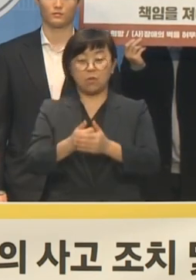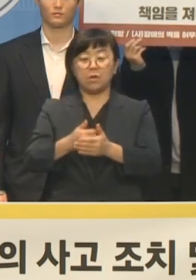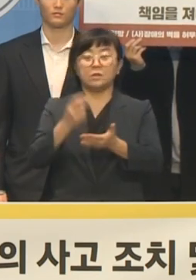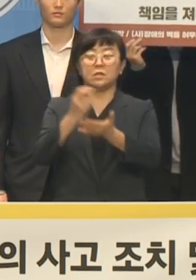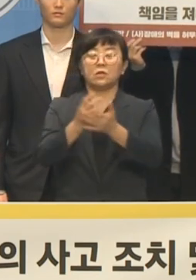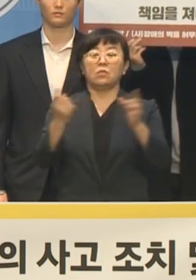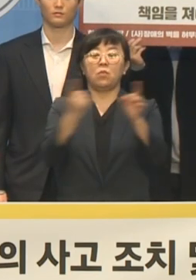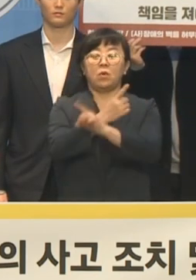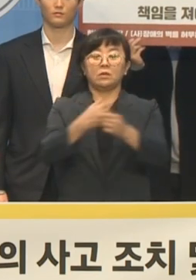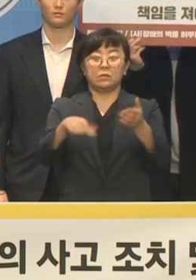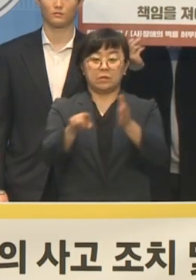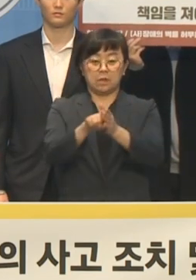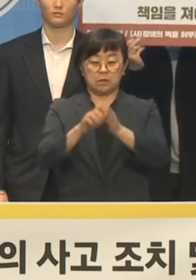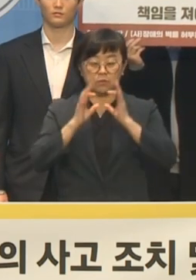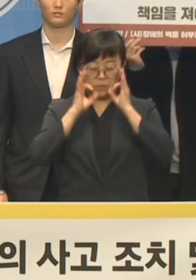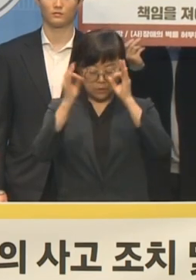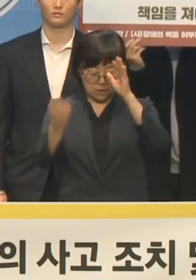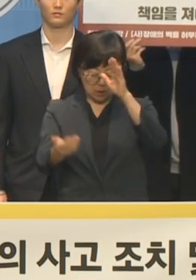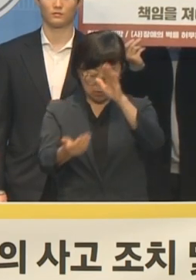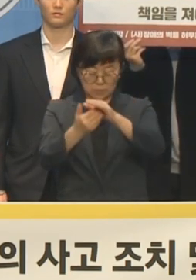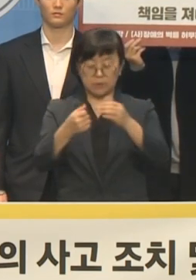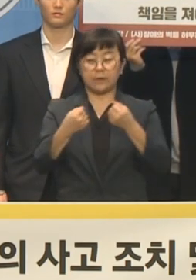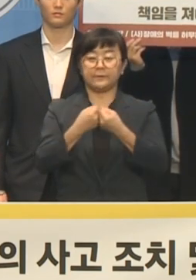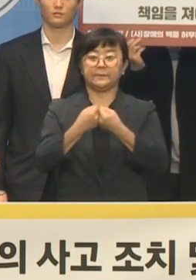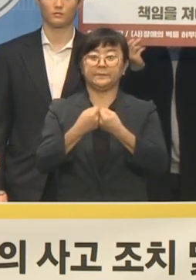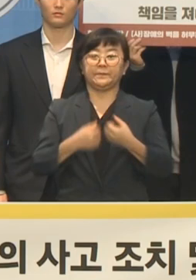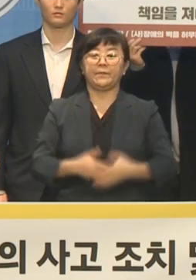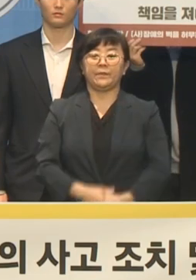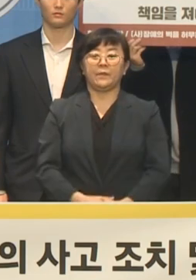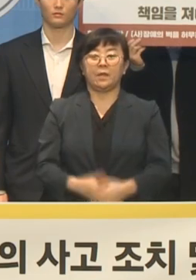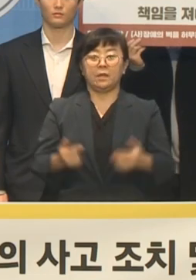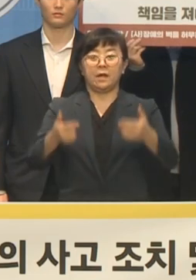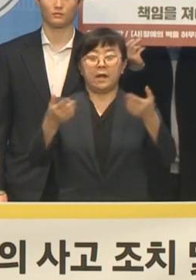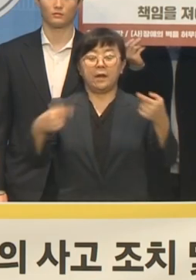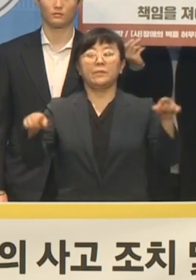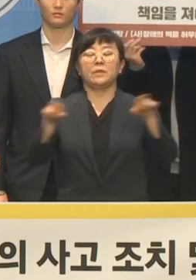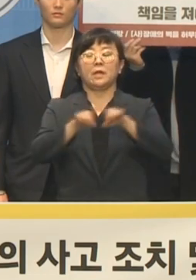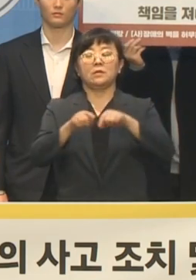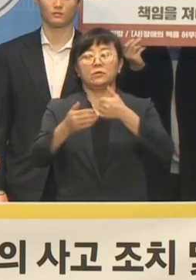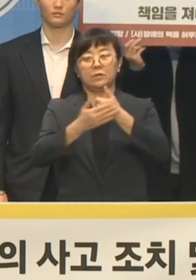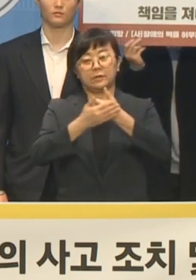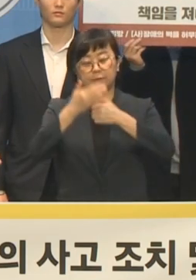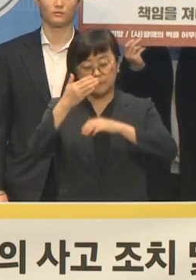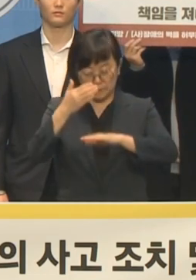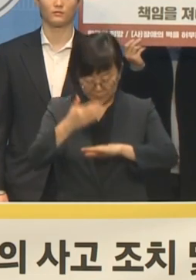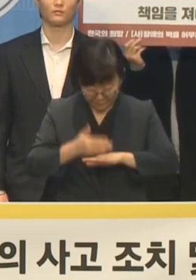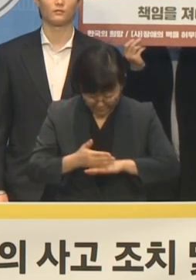보완을 위해 최선을 다해 싸우겠습니다. 함께해 주십시오. 감사합니다.